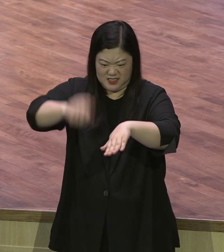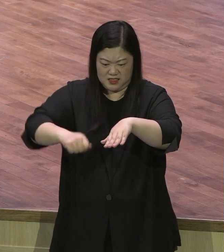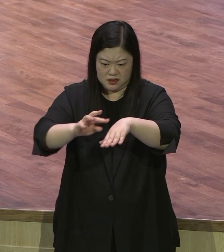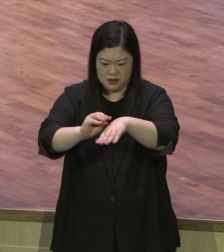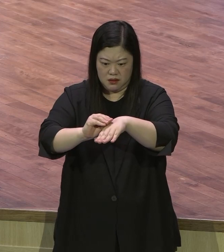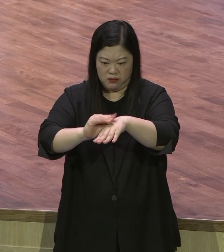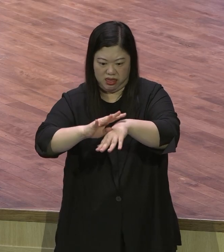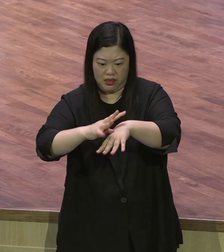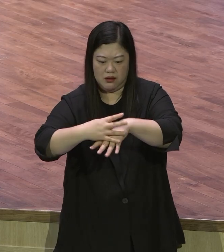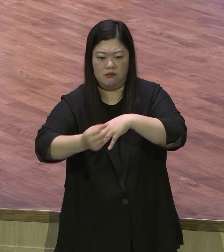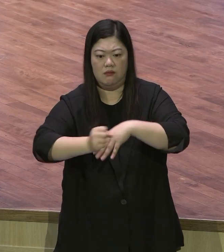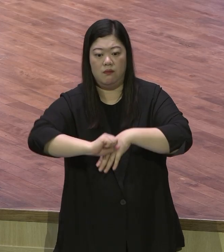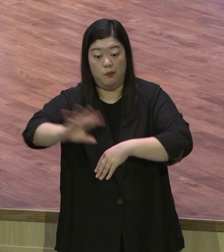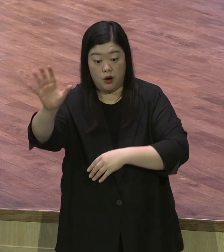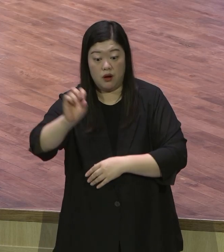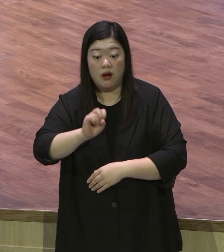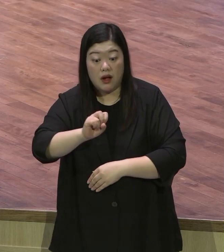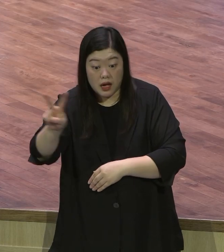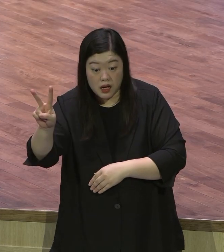있는 삶이에요.